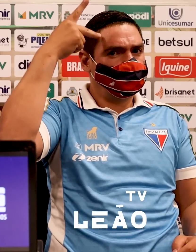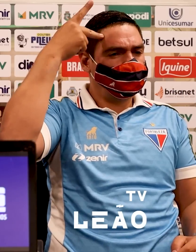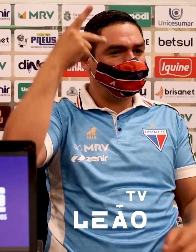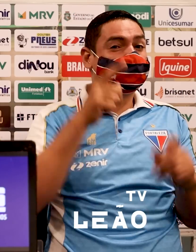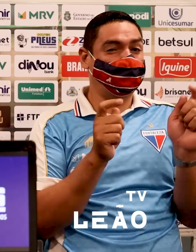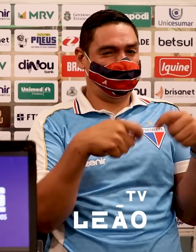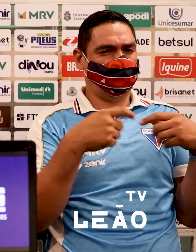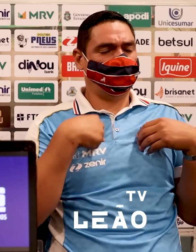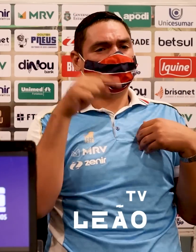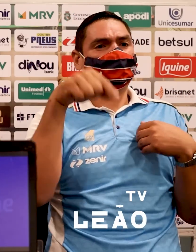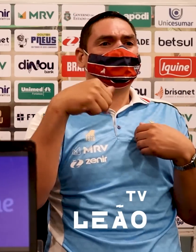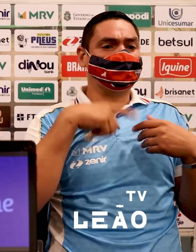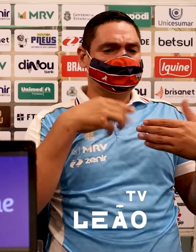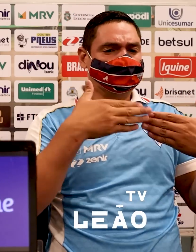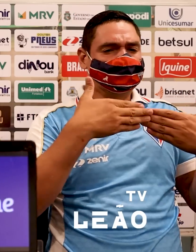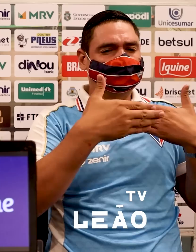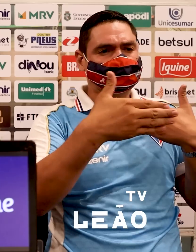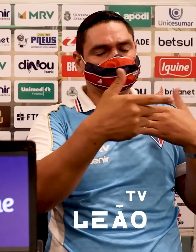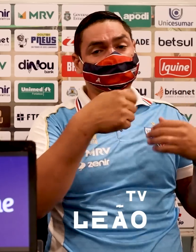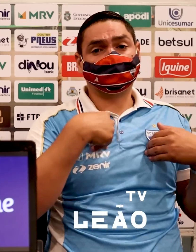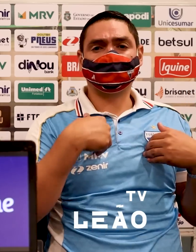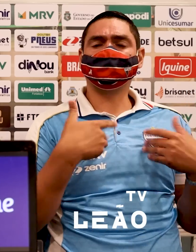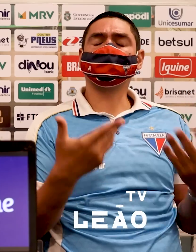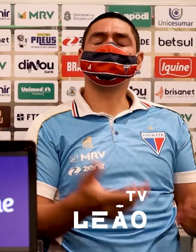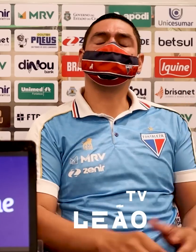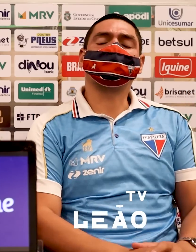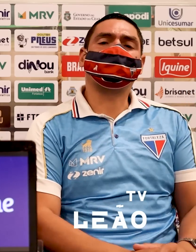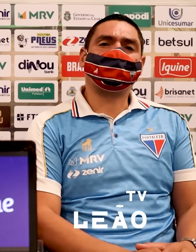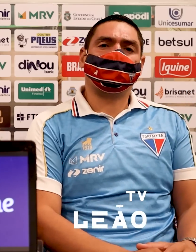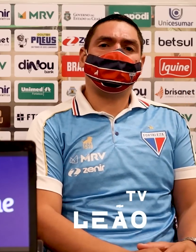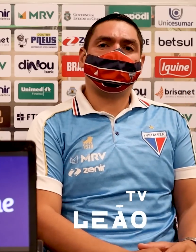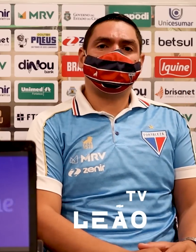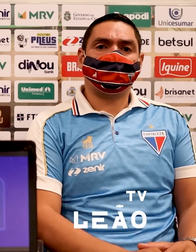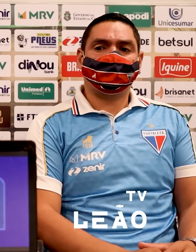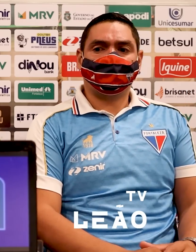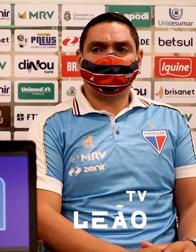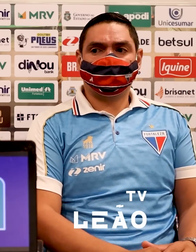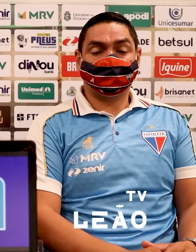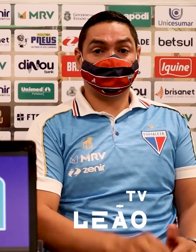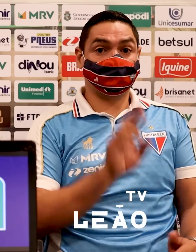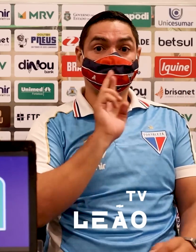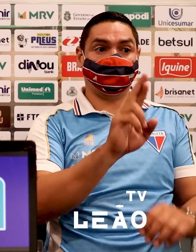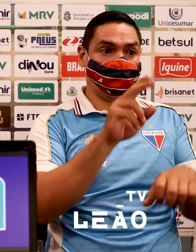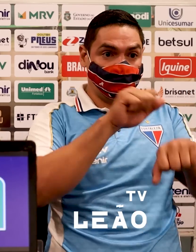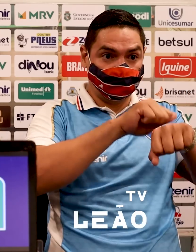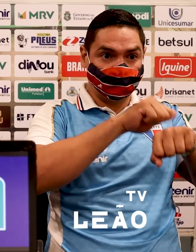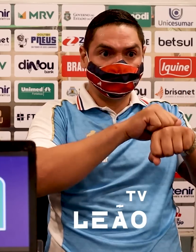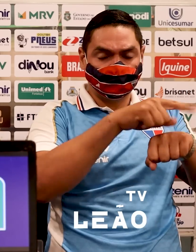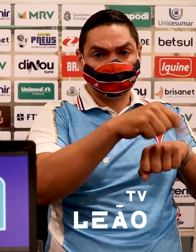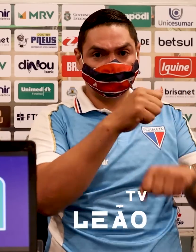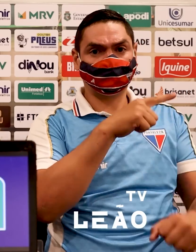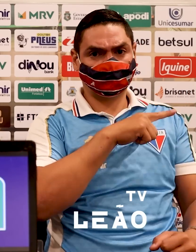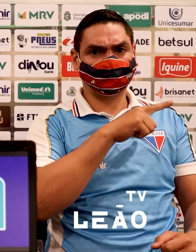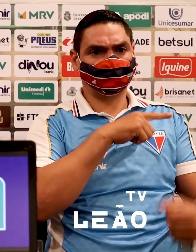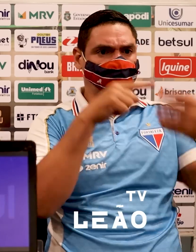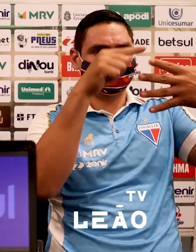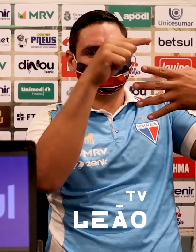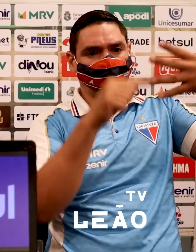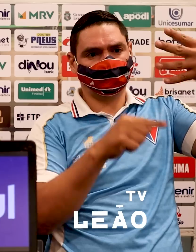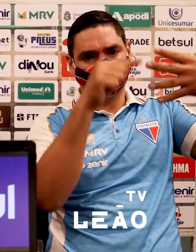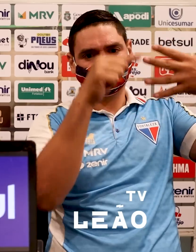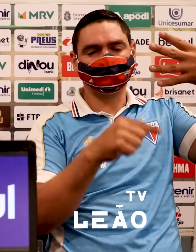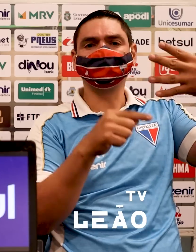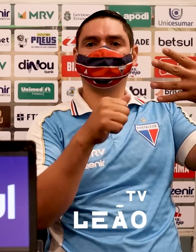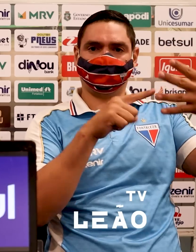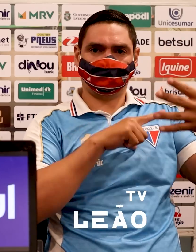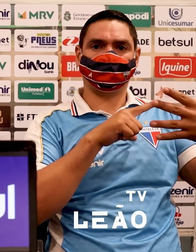pode significar muito para o restante da temporada em vários aspectos? Fortaleza está em uma boa posição, sim.